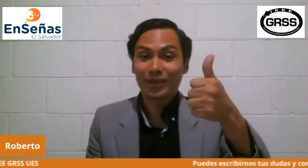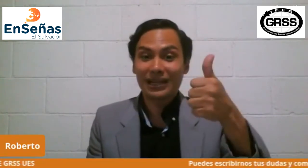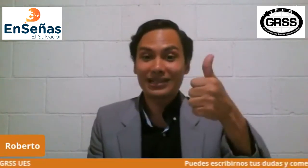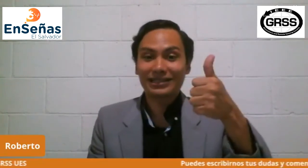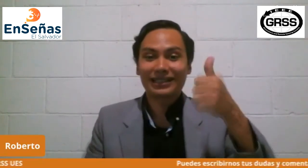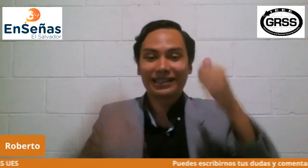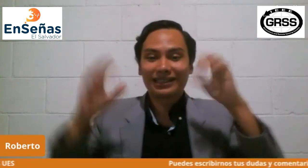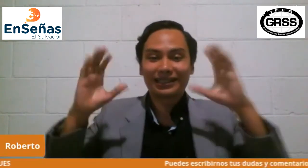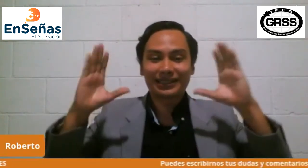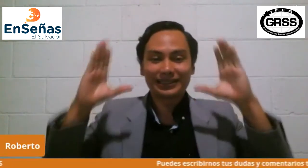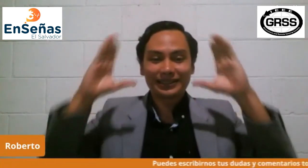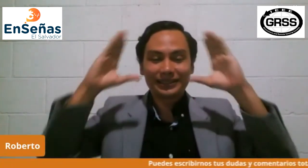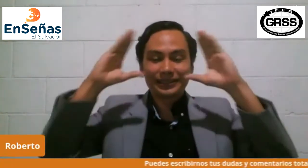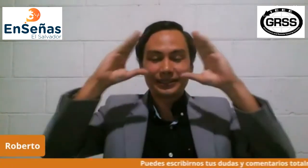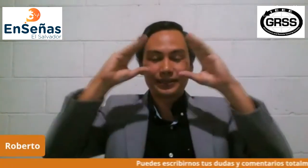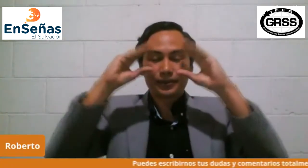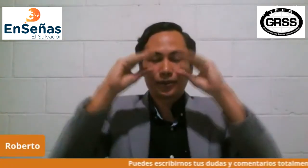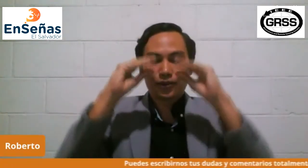buenas